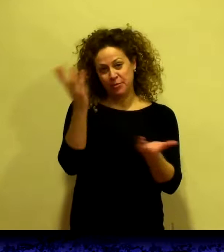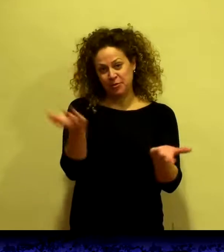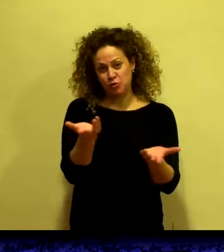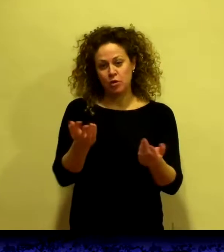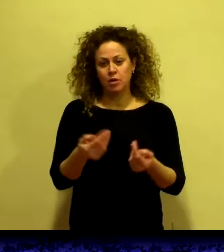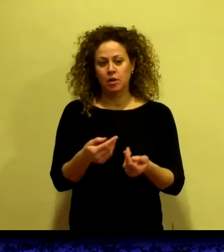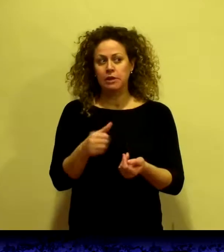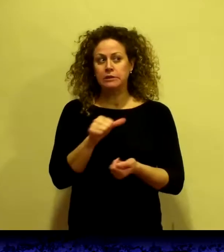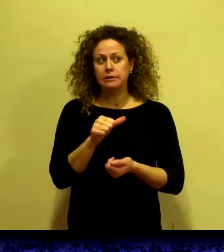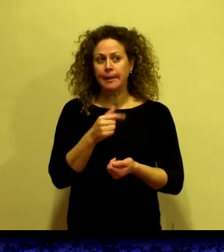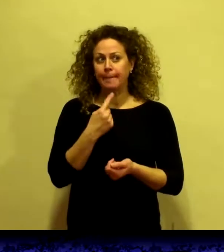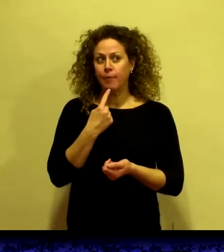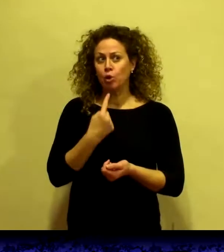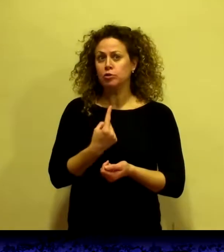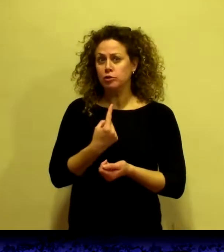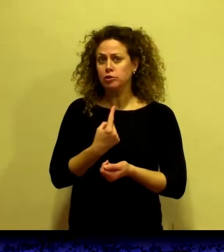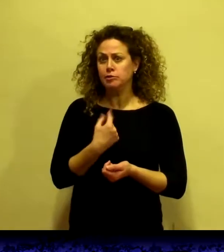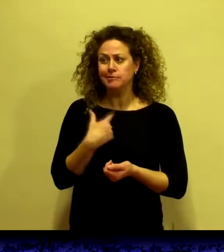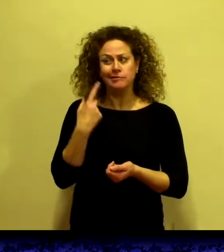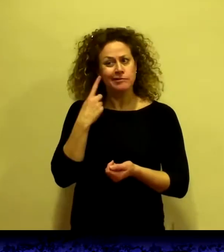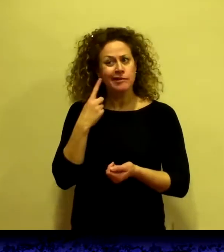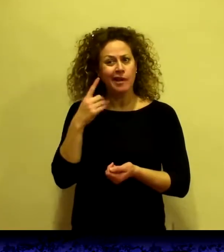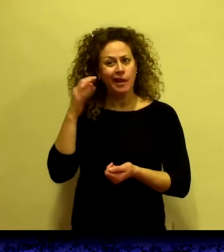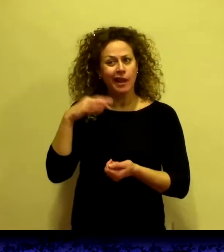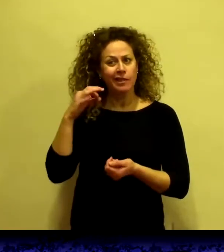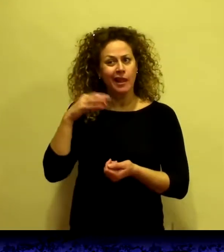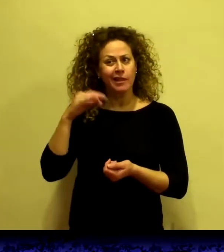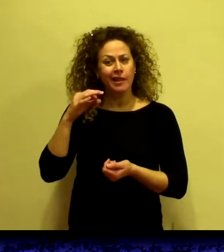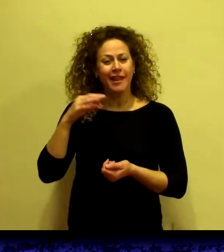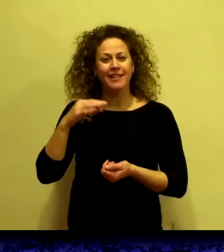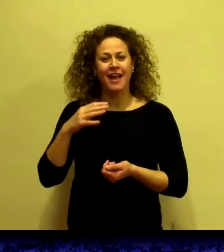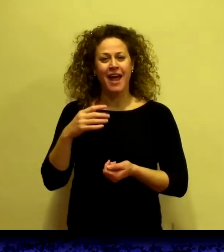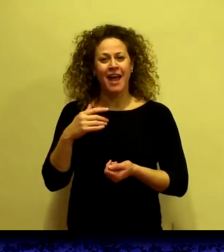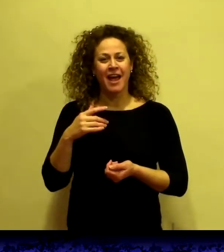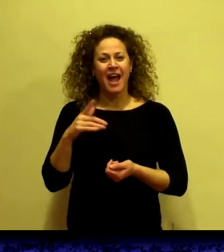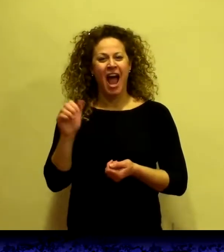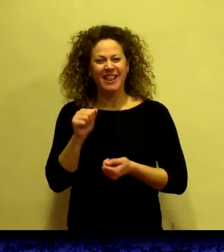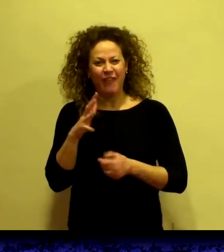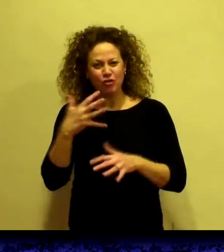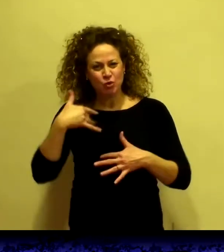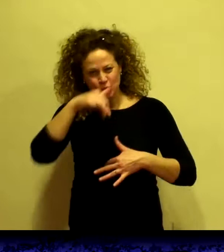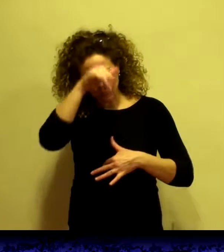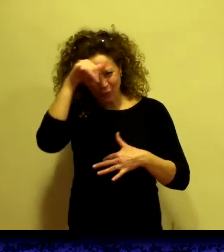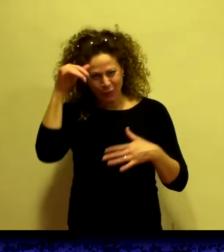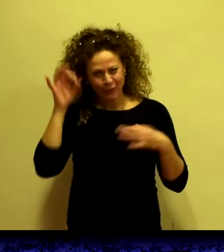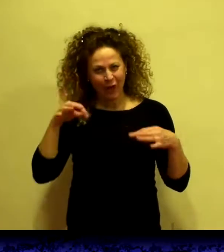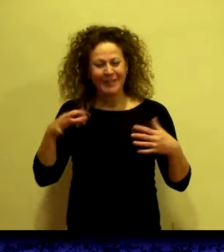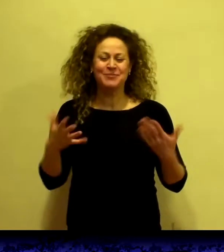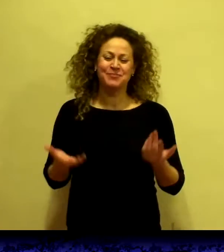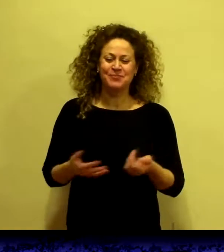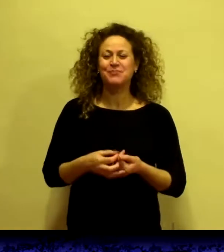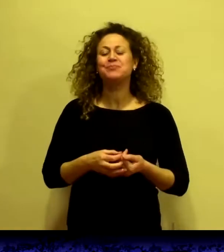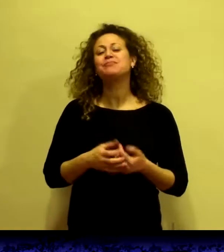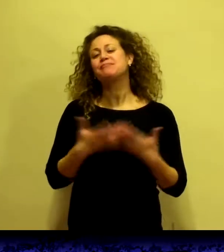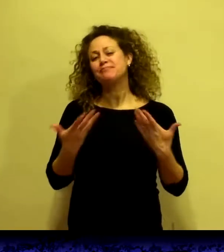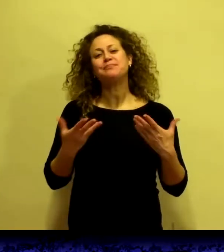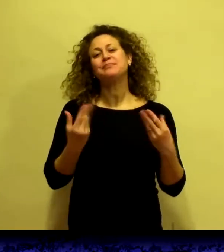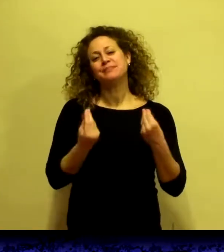il tintinnio. Ah sì? Il mio sudore. Di tutto. Va. Comunque,